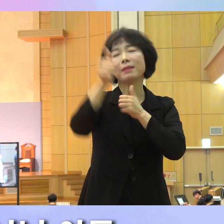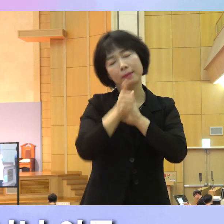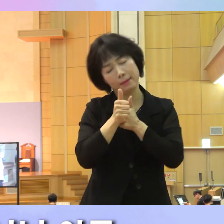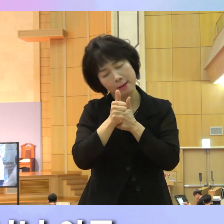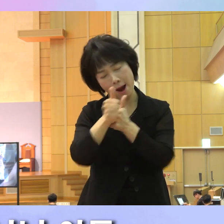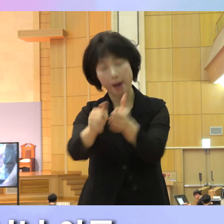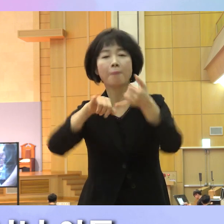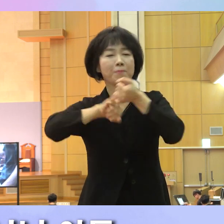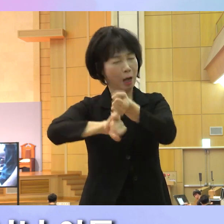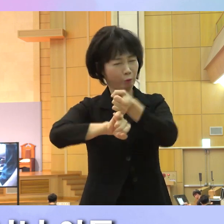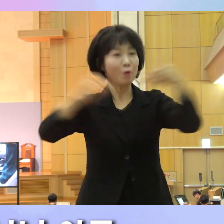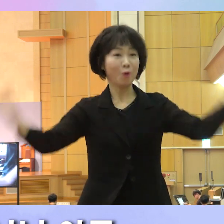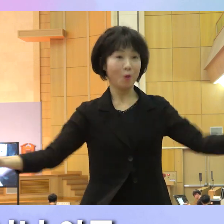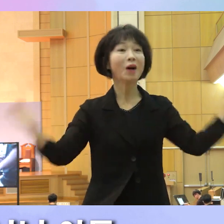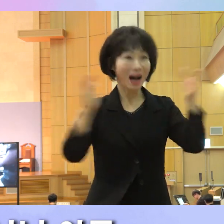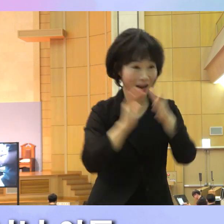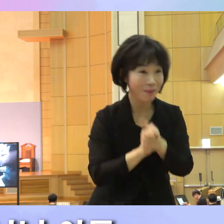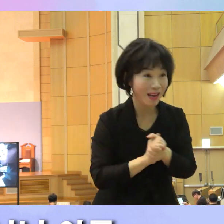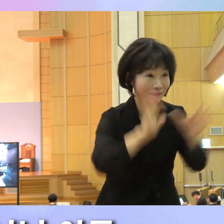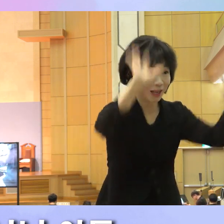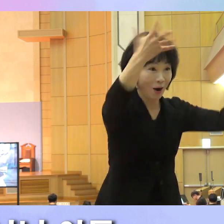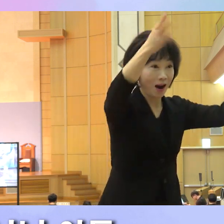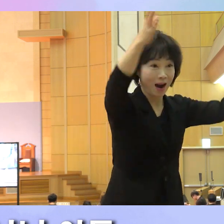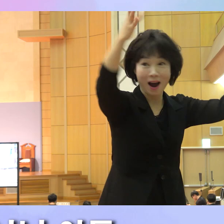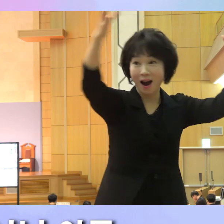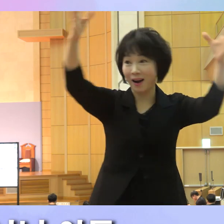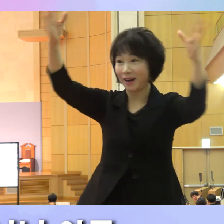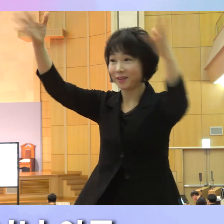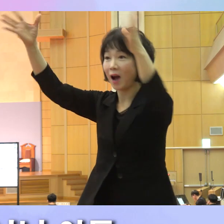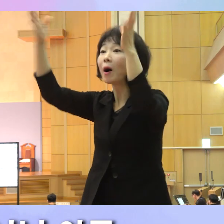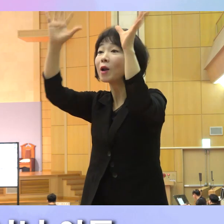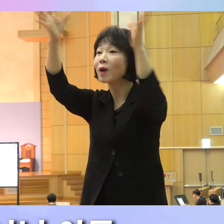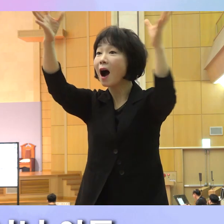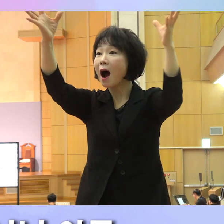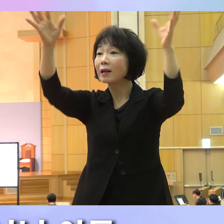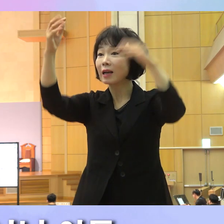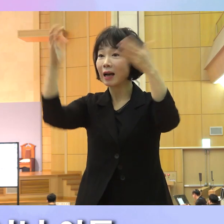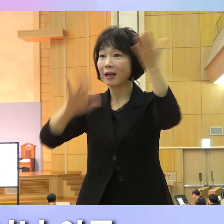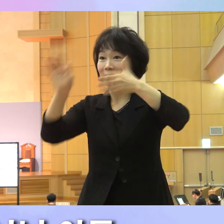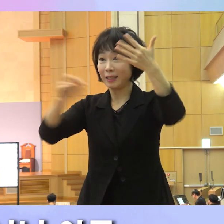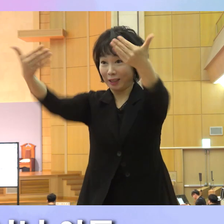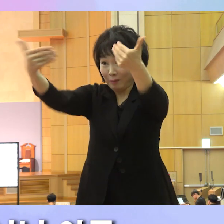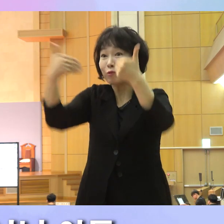바라가니. 크신 주님께 영광의 박수 돌리시겠습니다. 할렐루야.